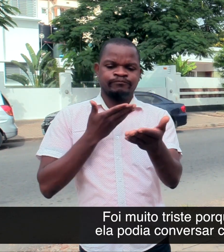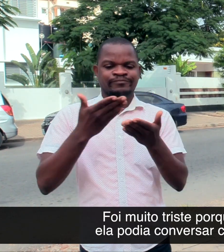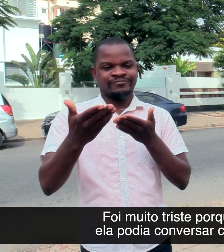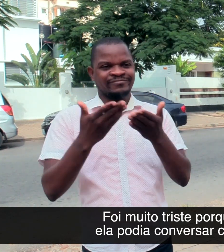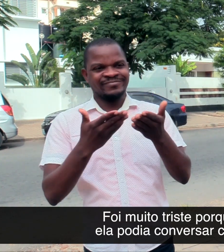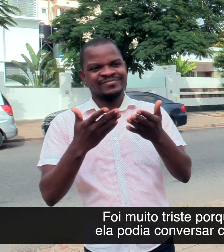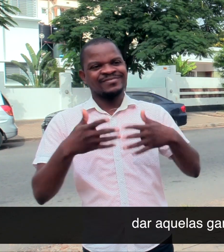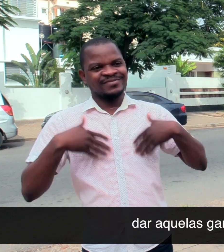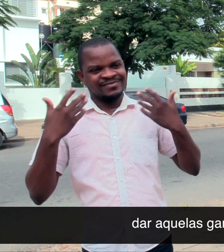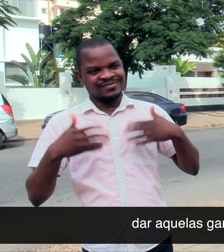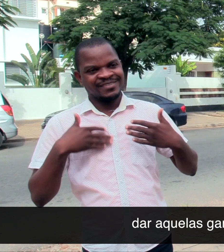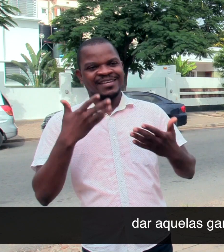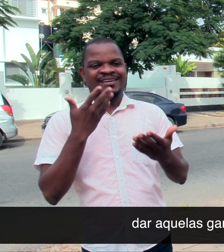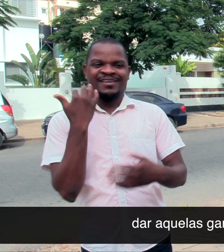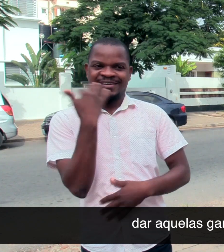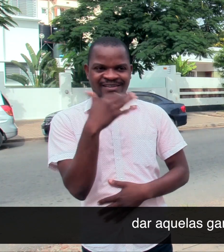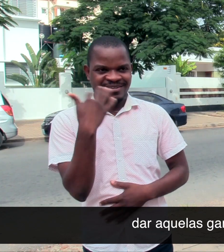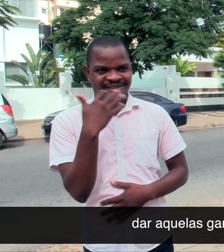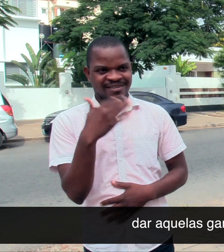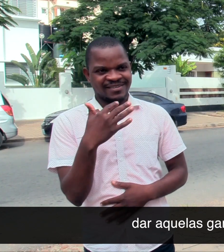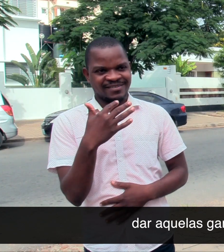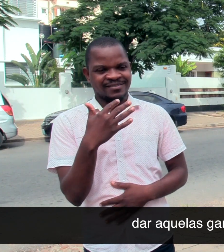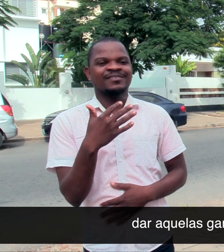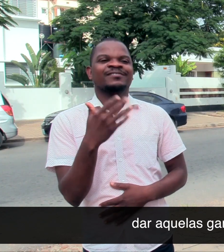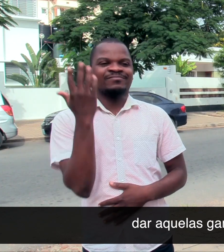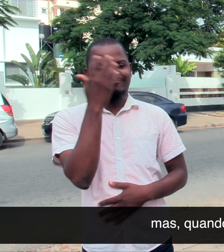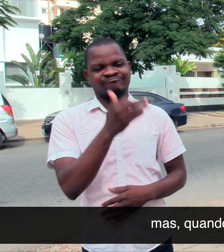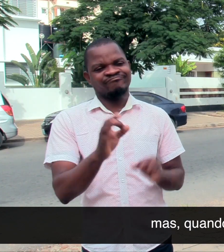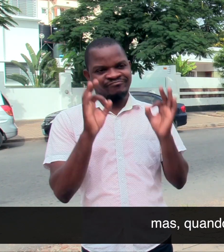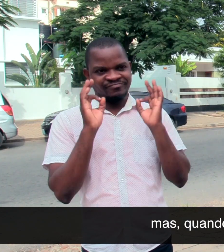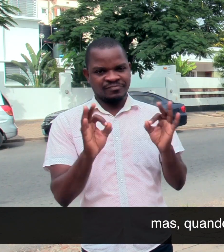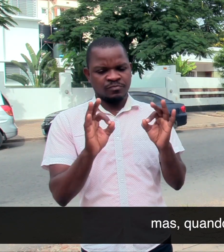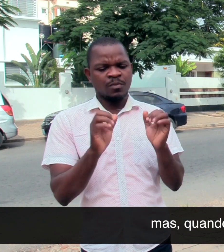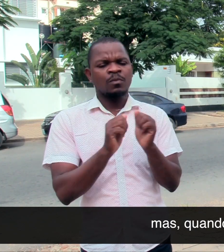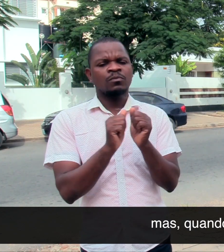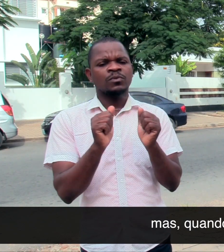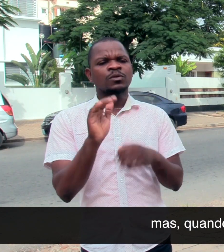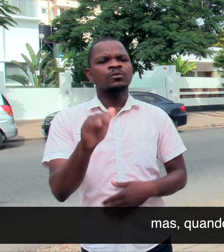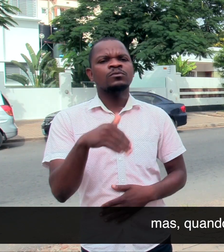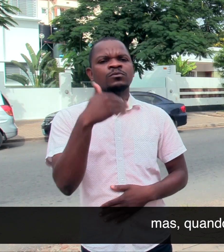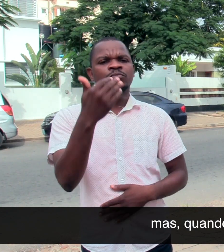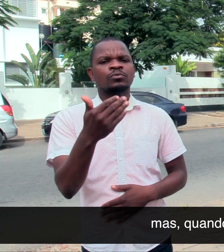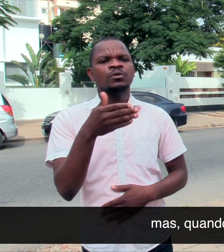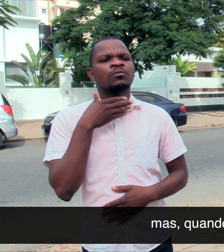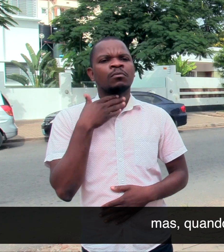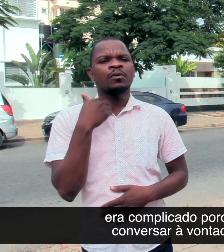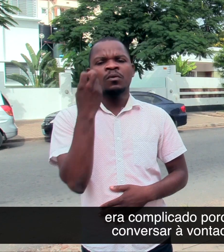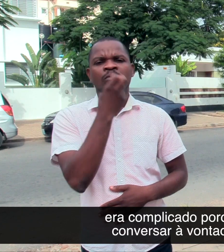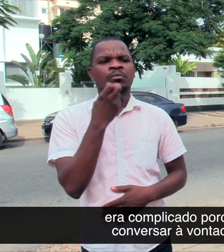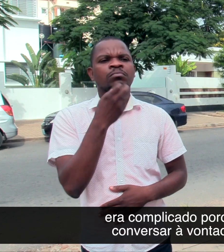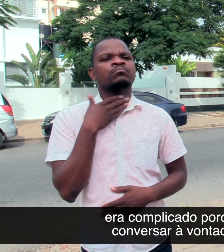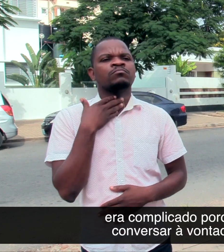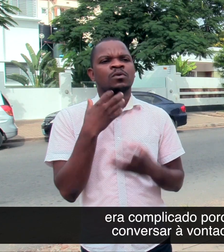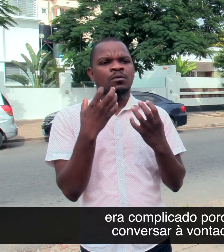rir conosco, dar aquelas gargalhadas lindas, mas quando a voz se foi,